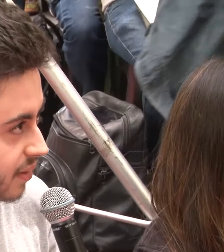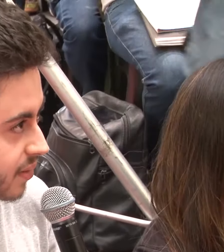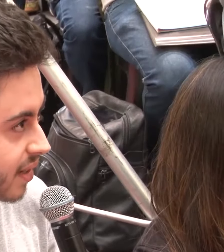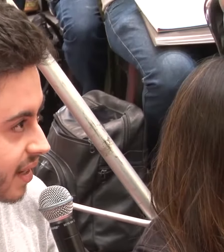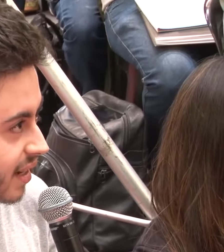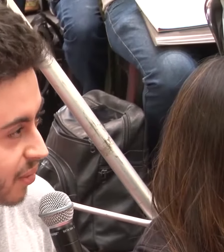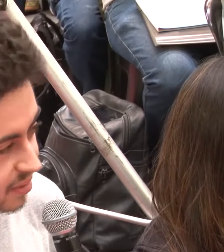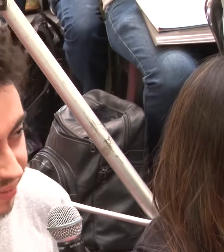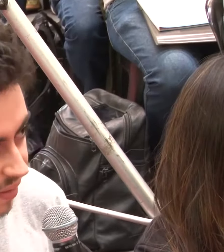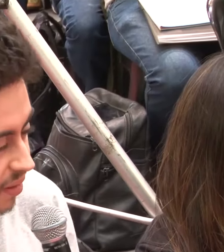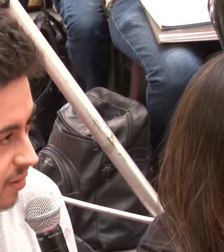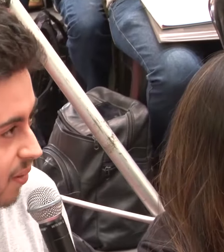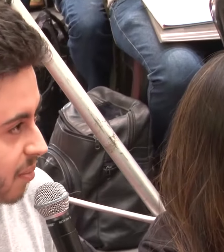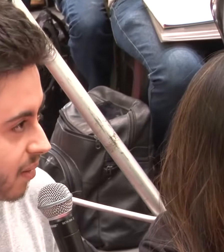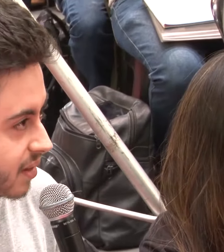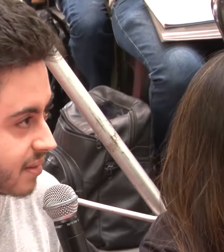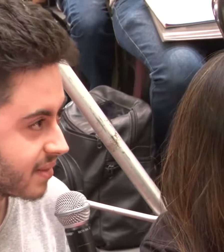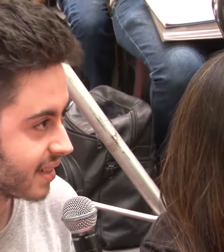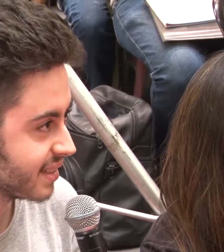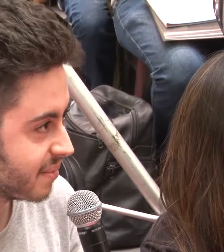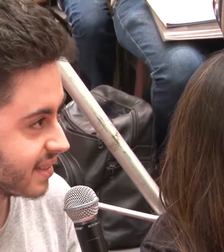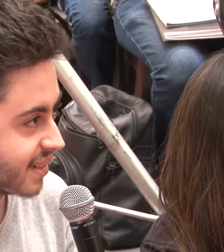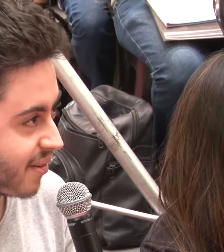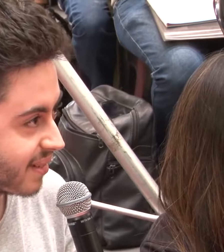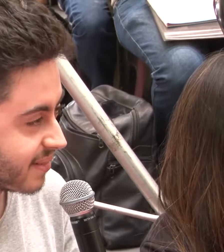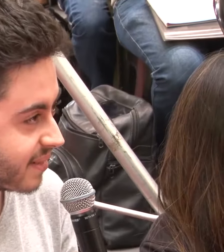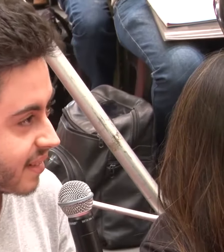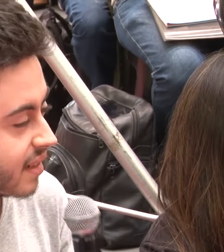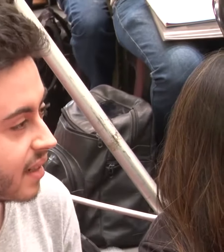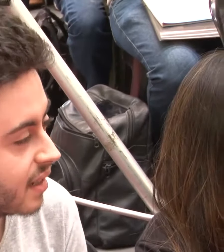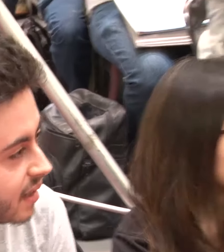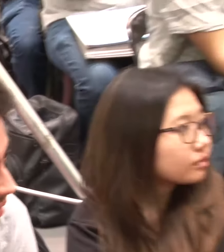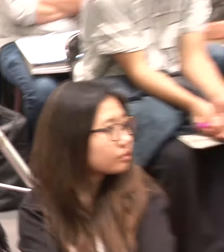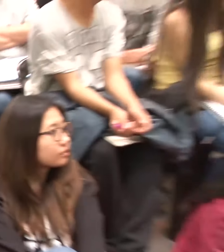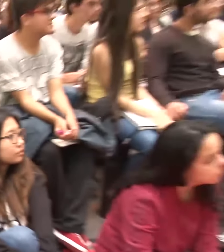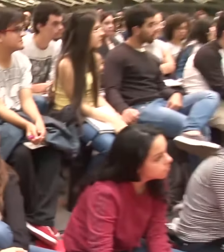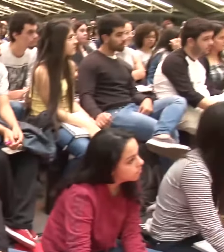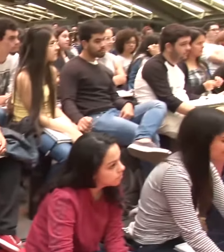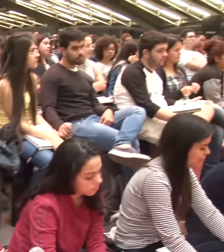do livro. Outros já falam que é o João Romão. Né? Queria saber se assim, qual é.